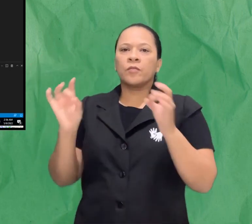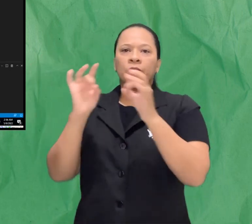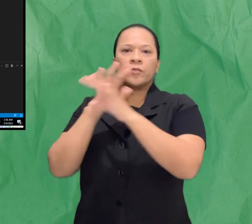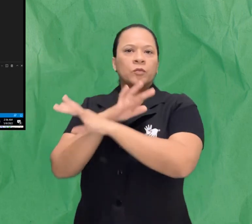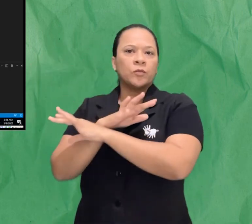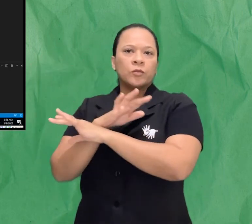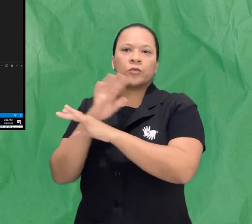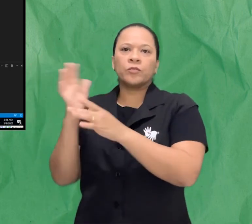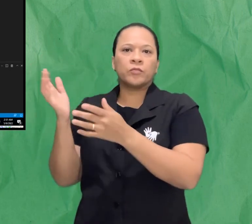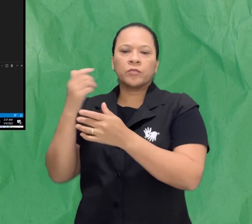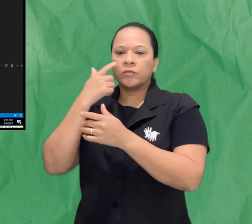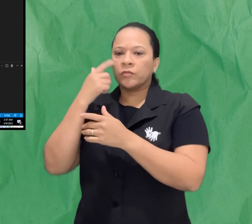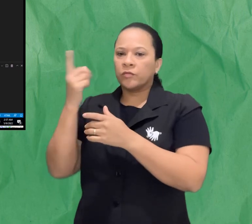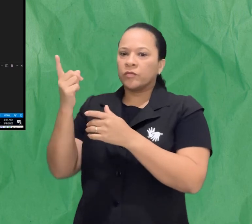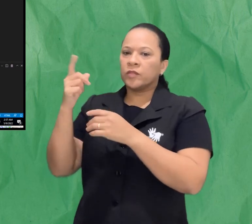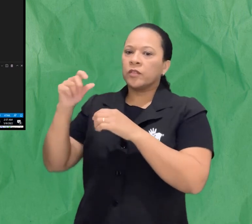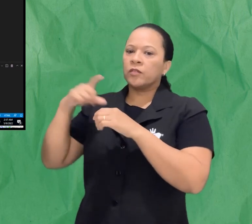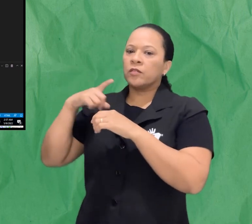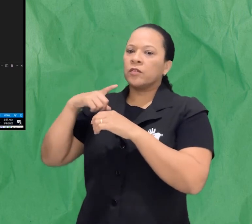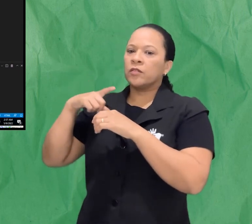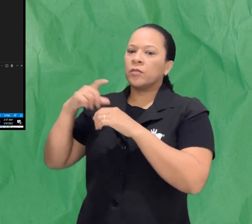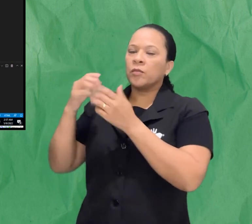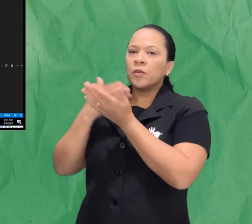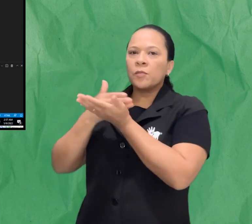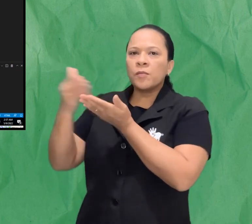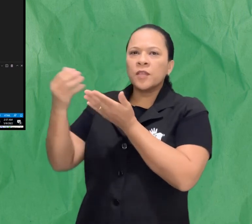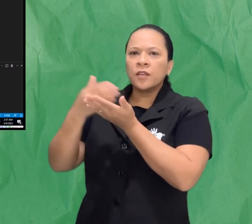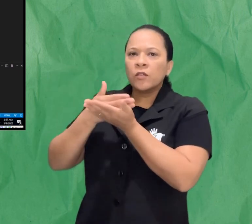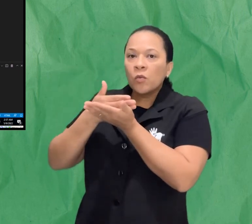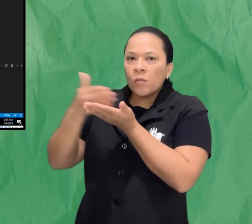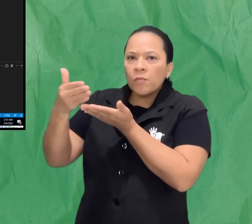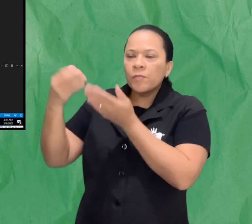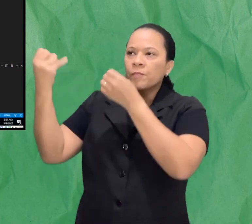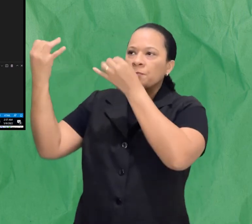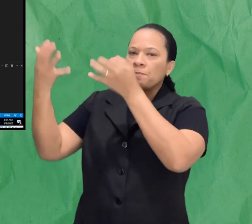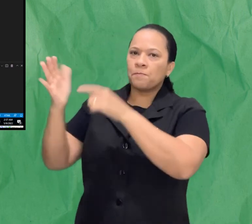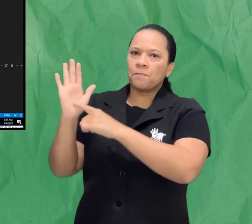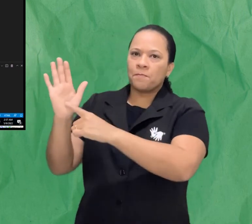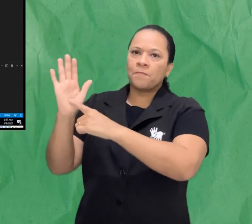Pronto. Vou fechar aqui porque só está aberto para pegar do início.